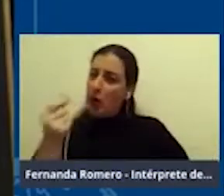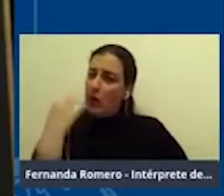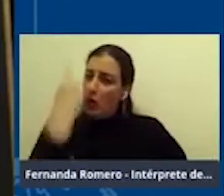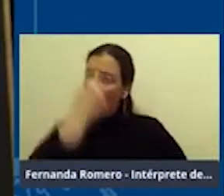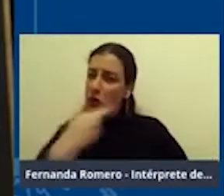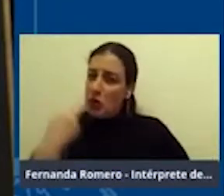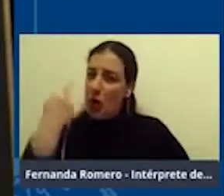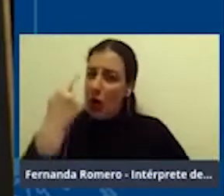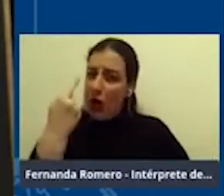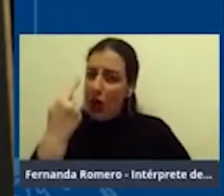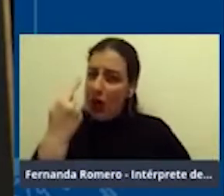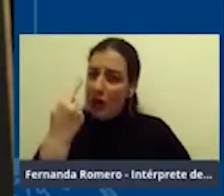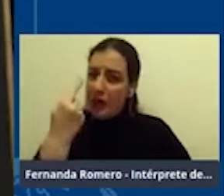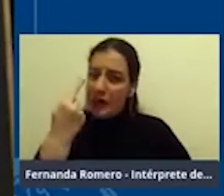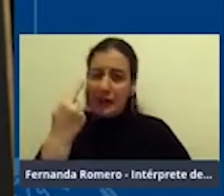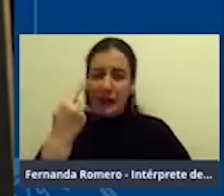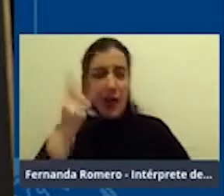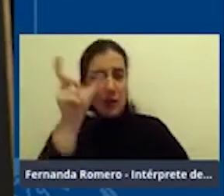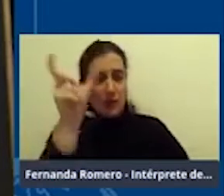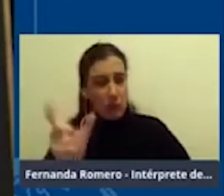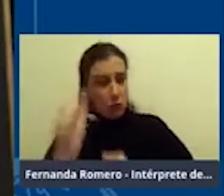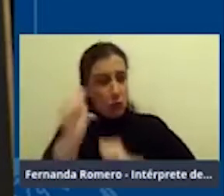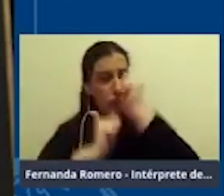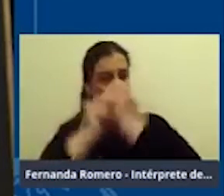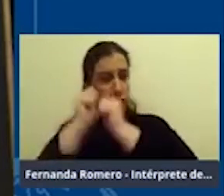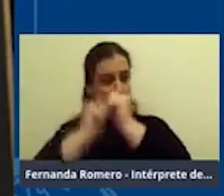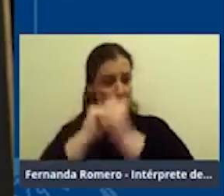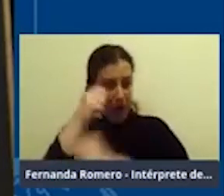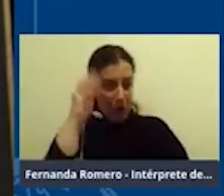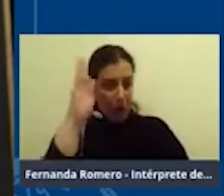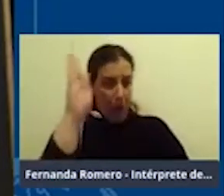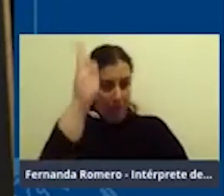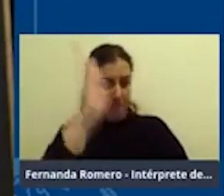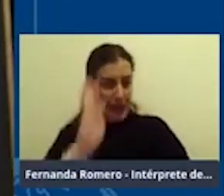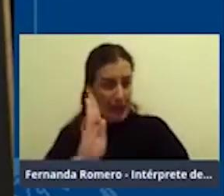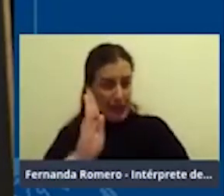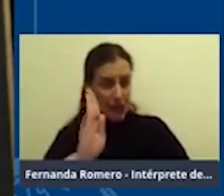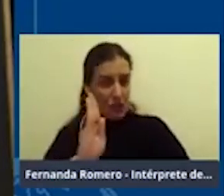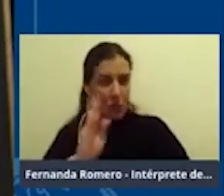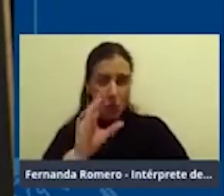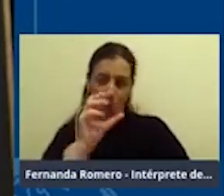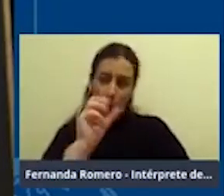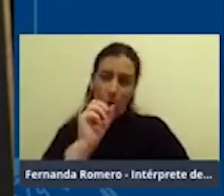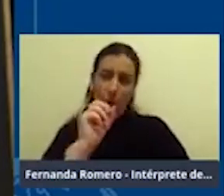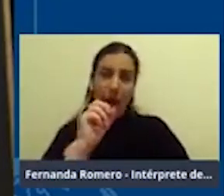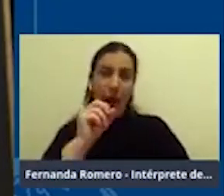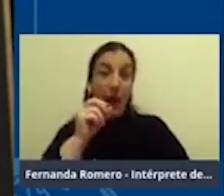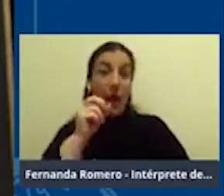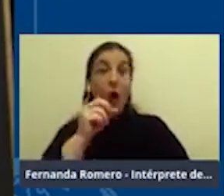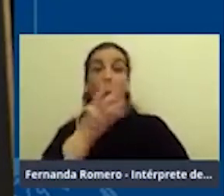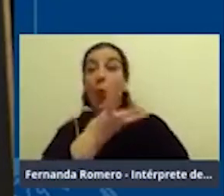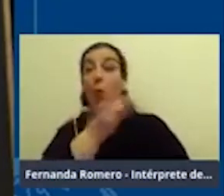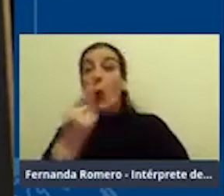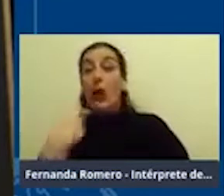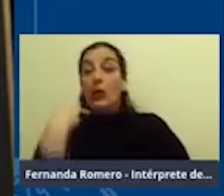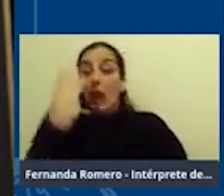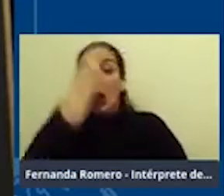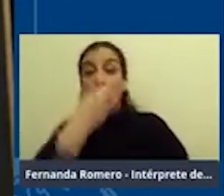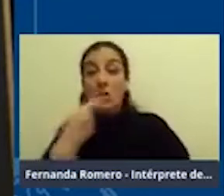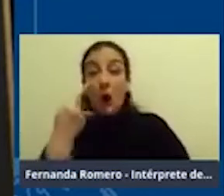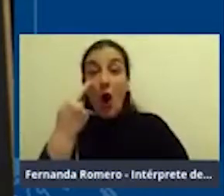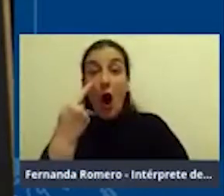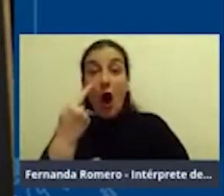horas um empresário brasileiro, ou empresário no Brasil, gasta para as